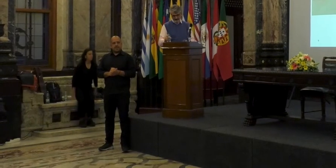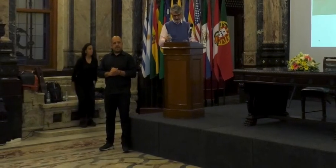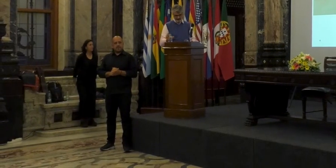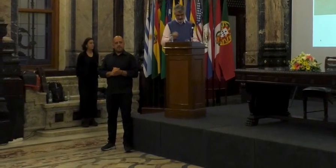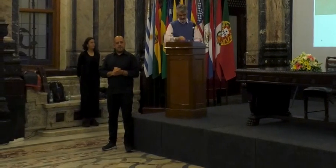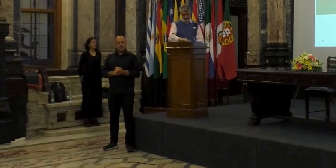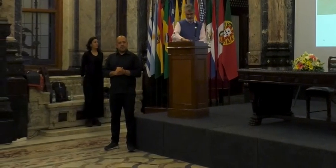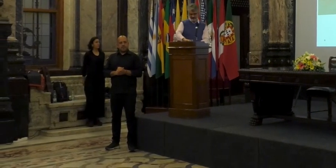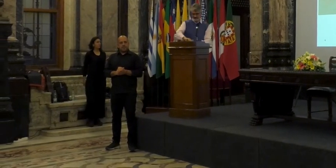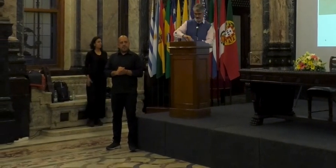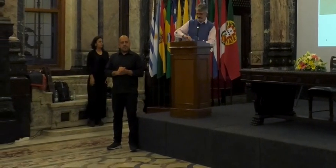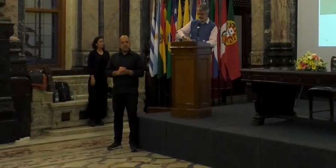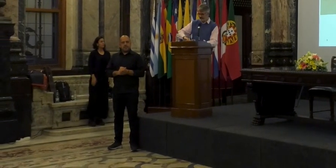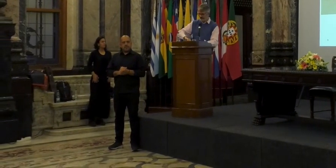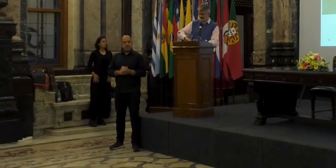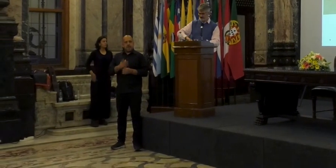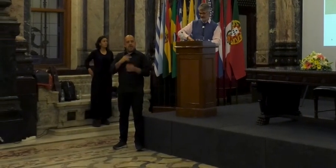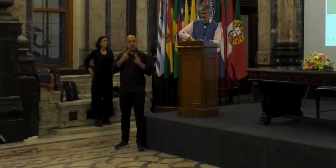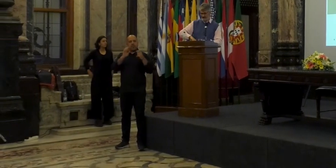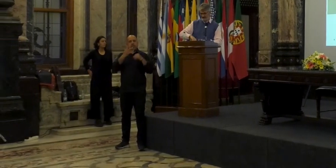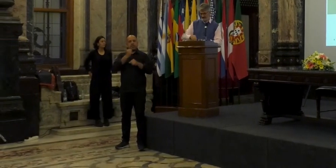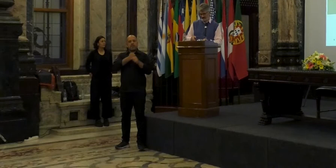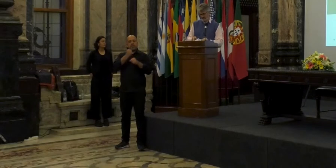Había un trabajo de construcción del personaje.